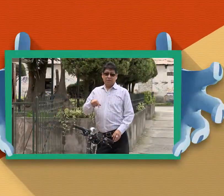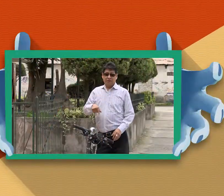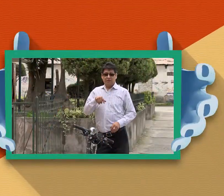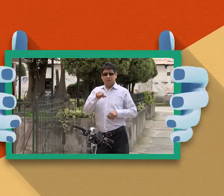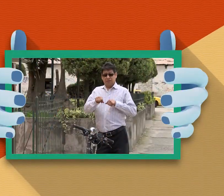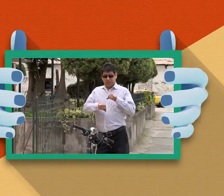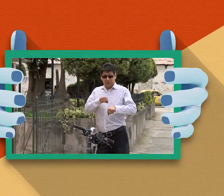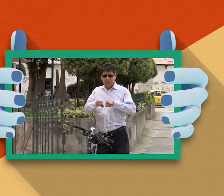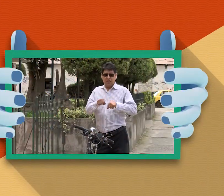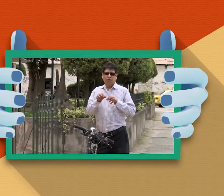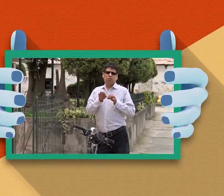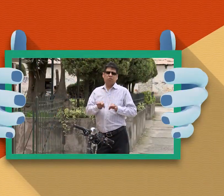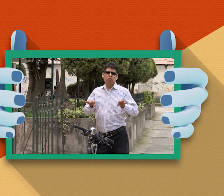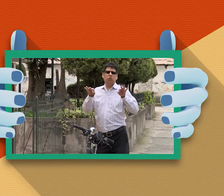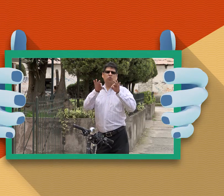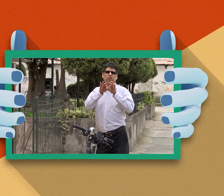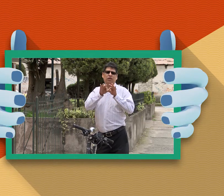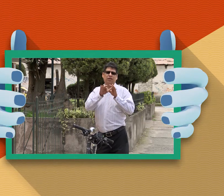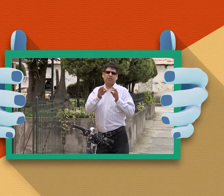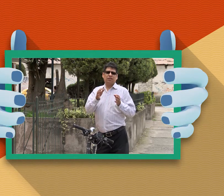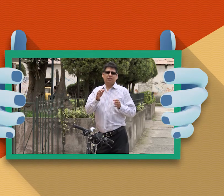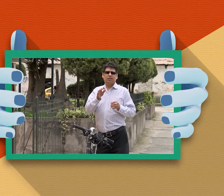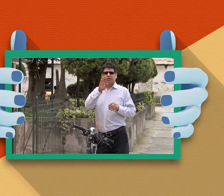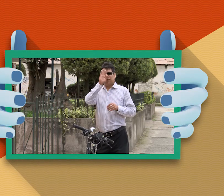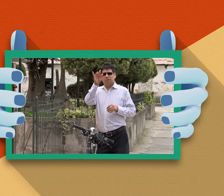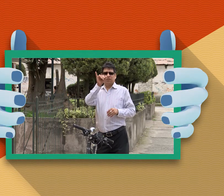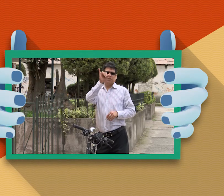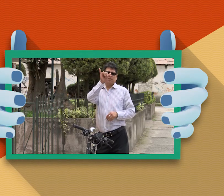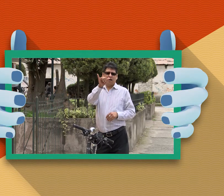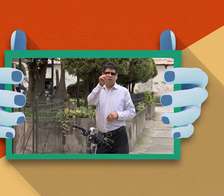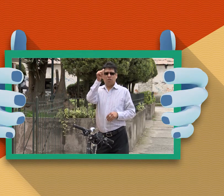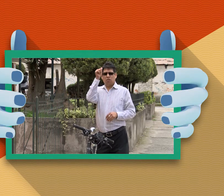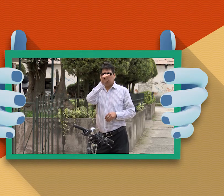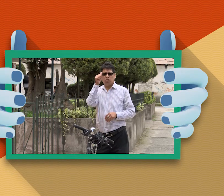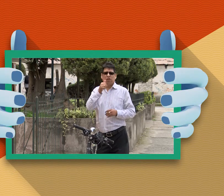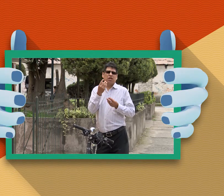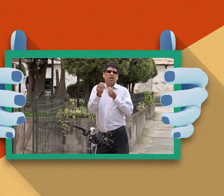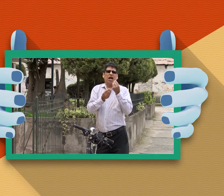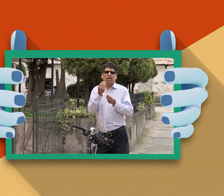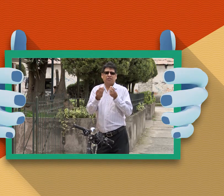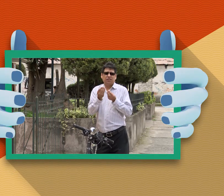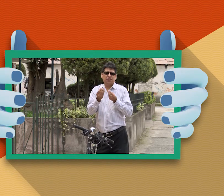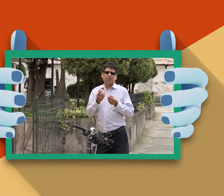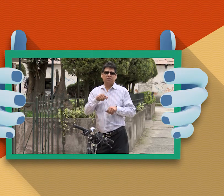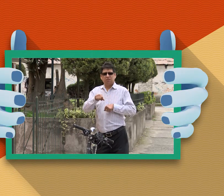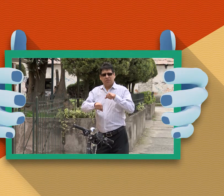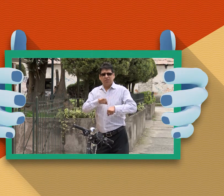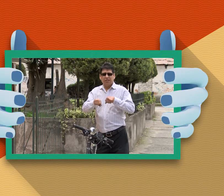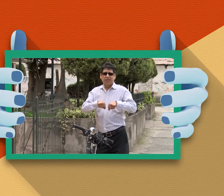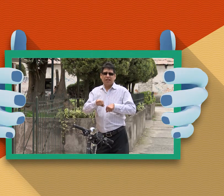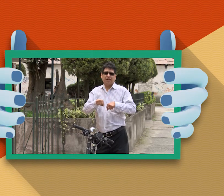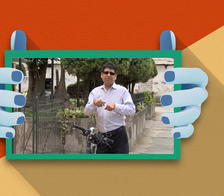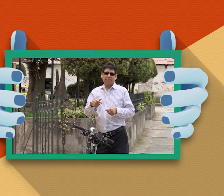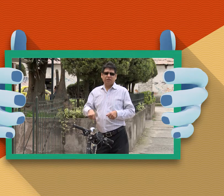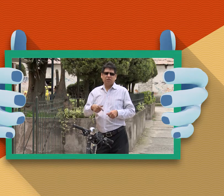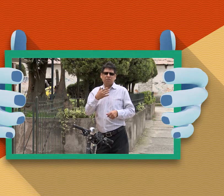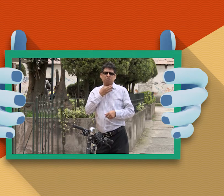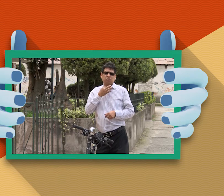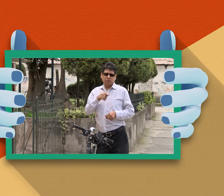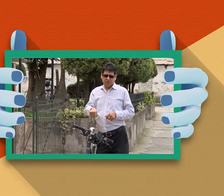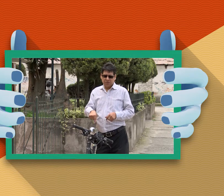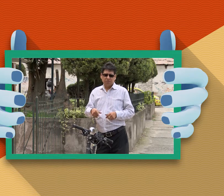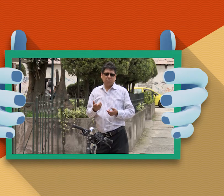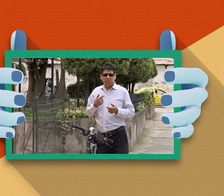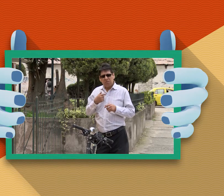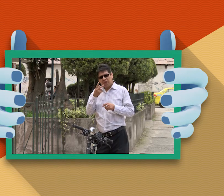así que para mí es muy importante en mi casa la realiza todos los fines de semana en realidad lo